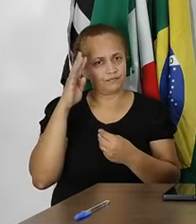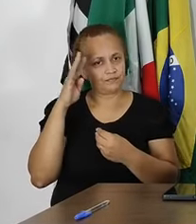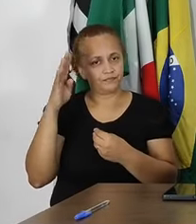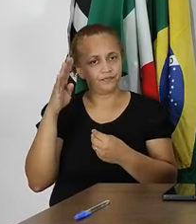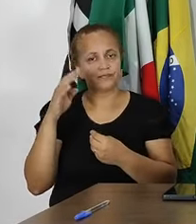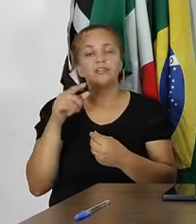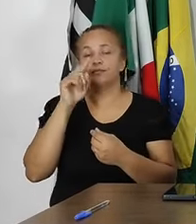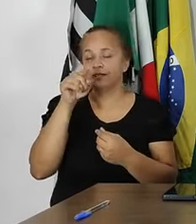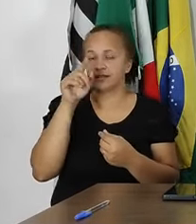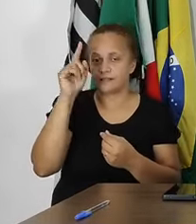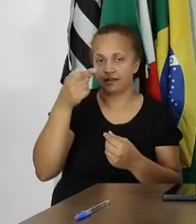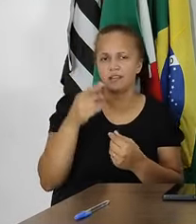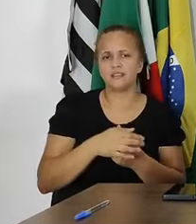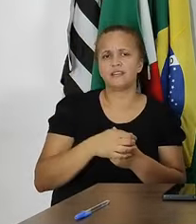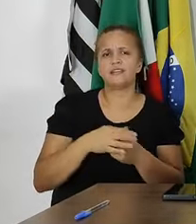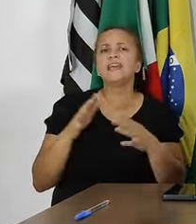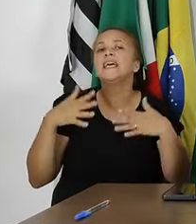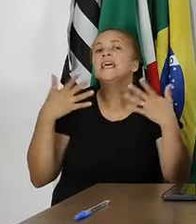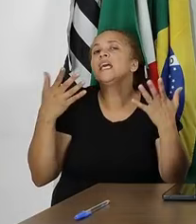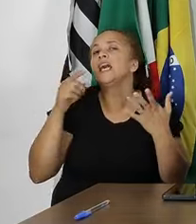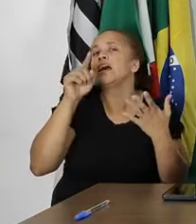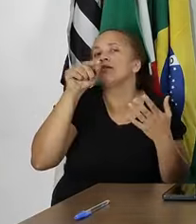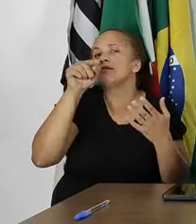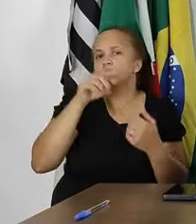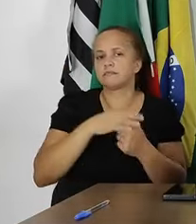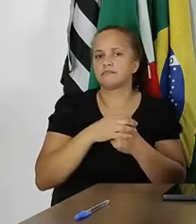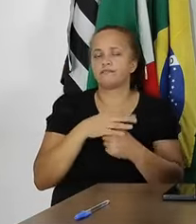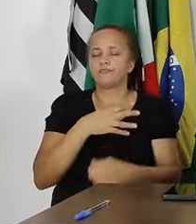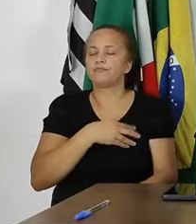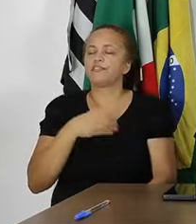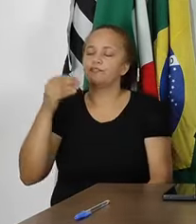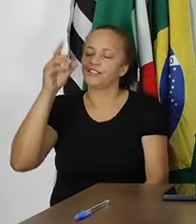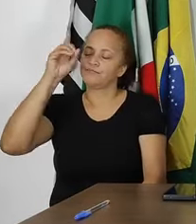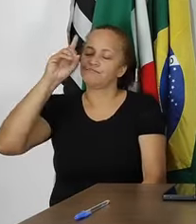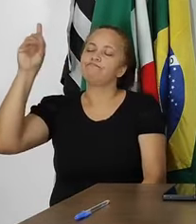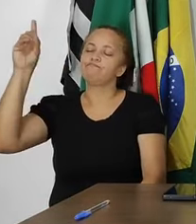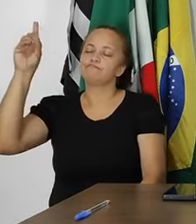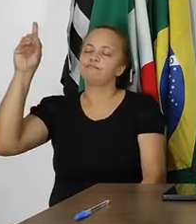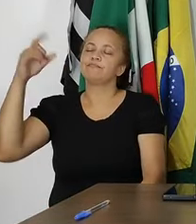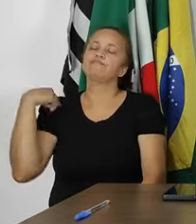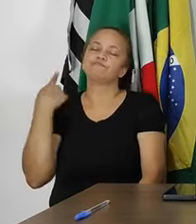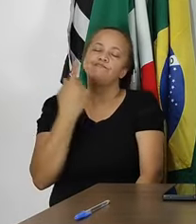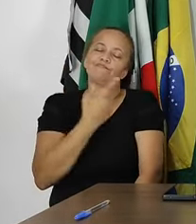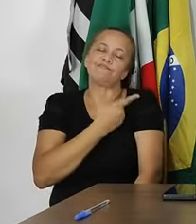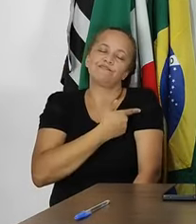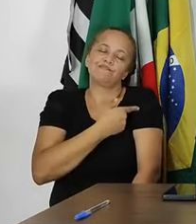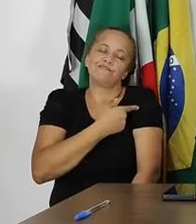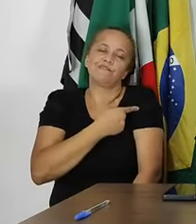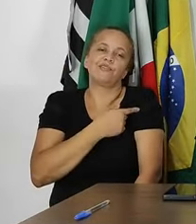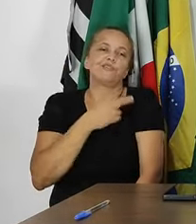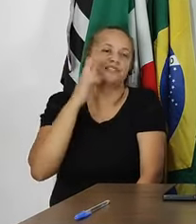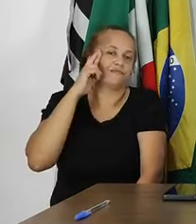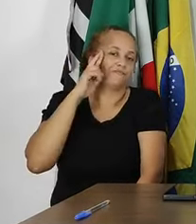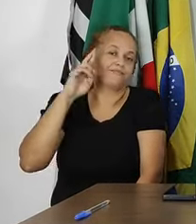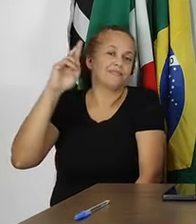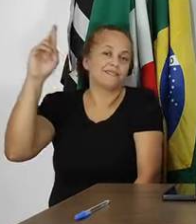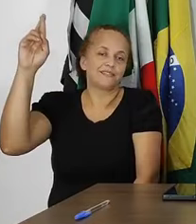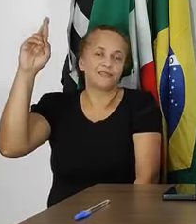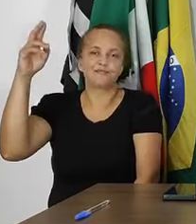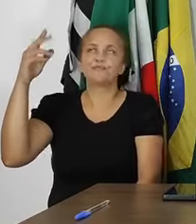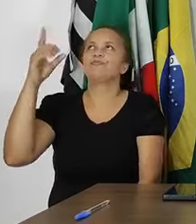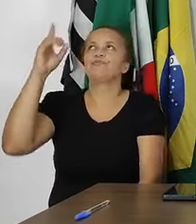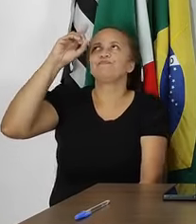sou eu? Nós somos filhos de Deus. Nós somos propriedade exclusiva do Senhor. Nós somos menina nos olhos de Deus, somos